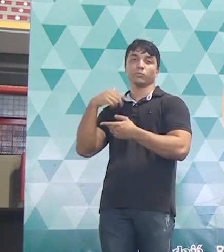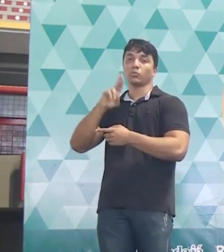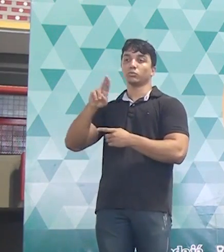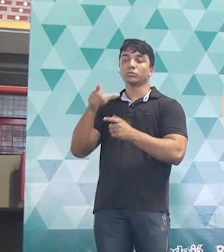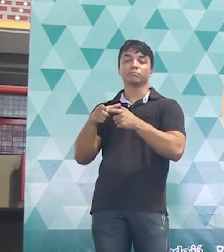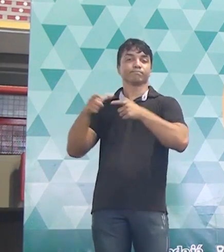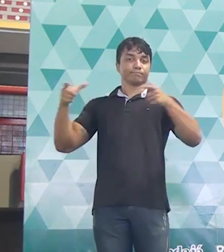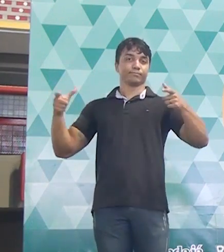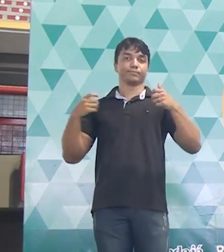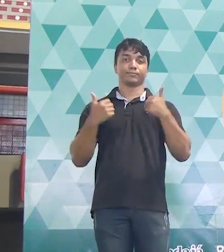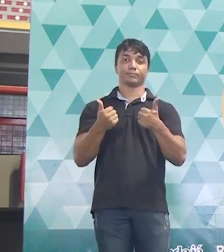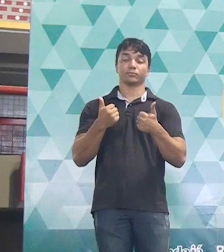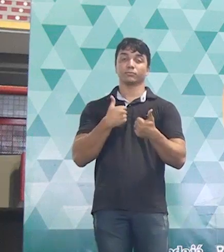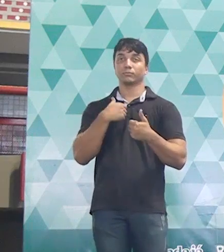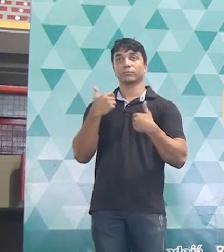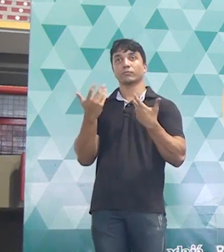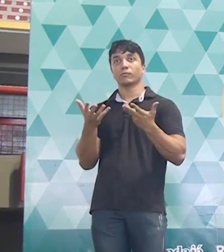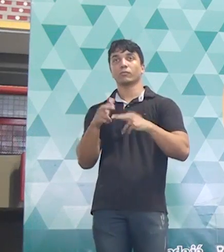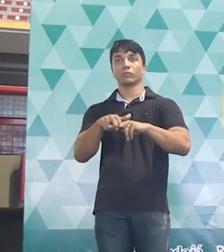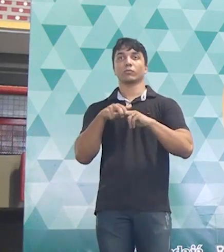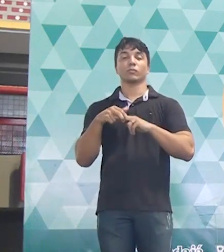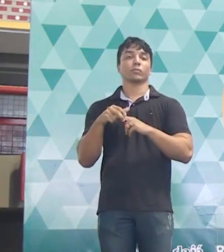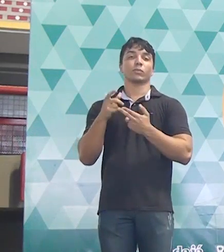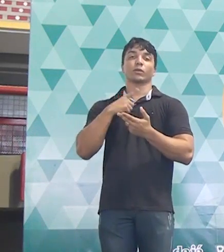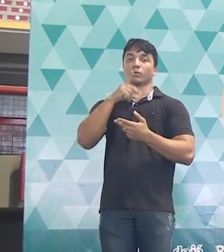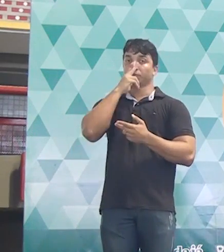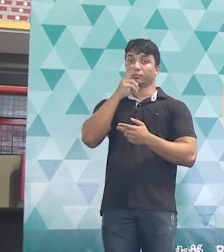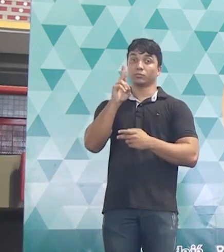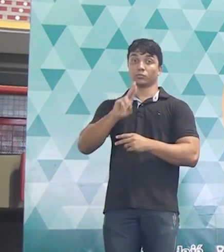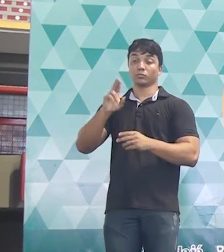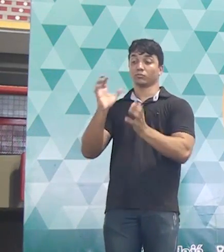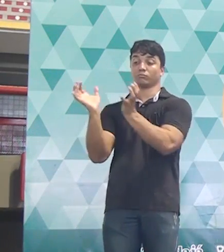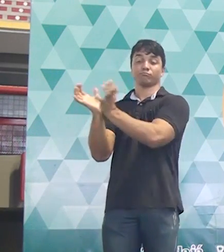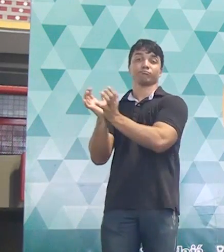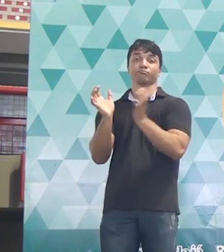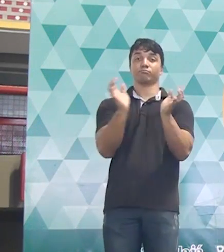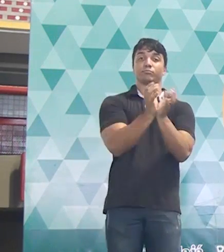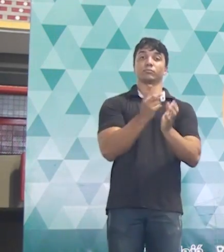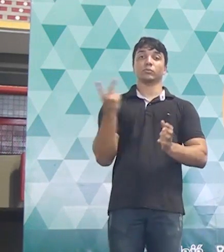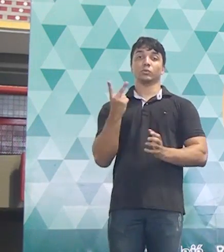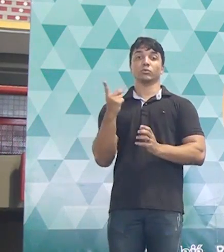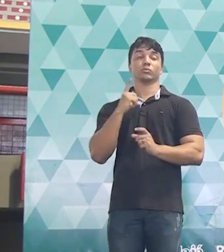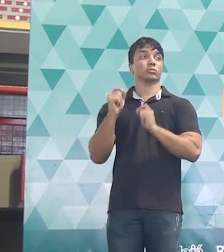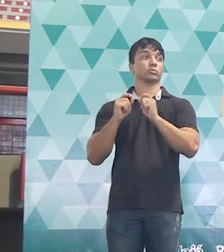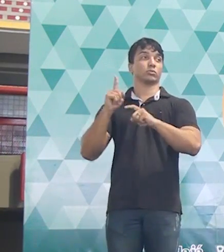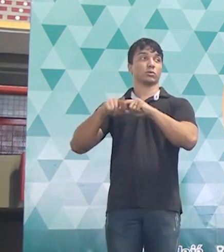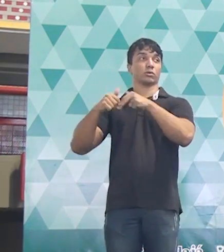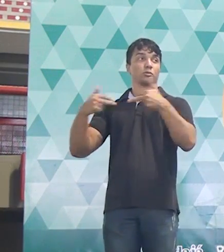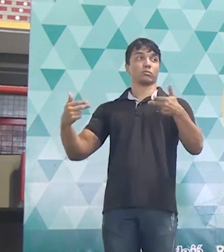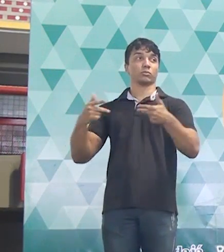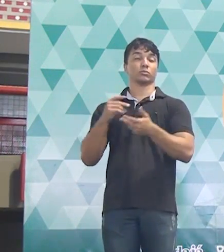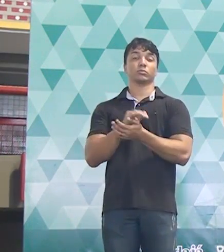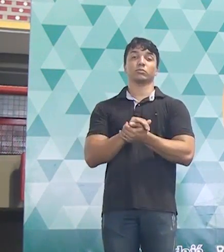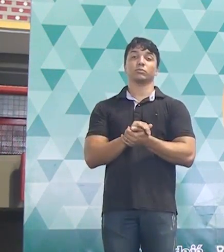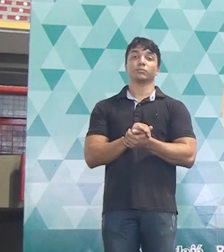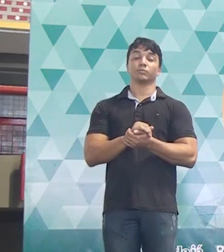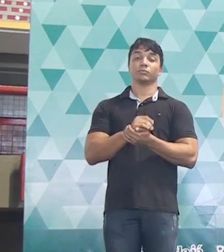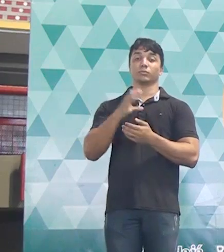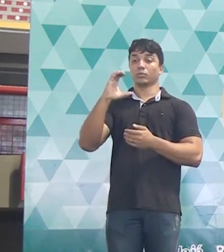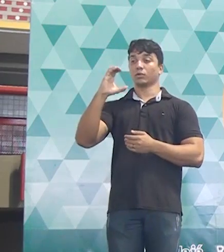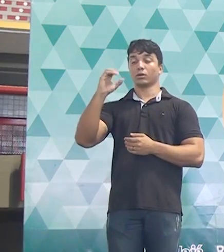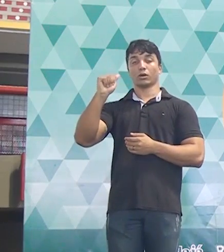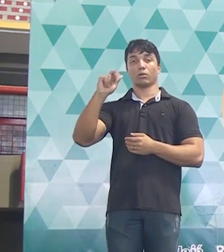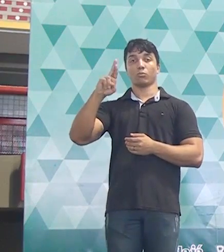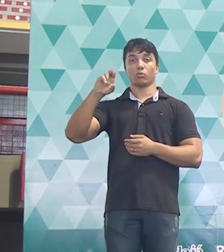utilizada. Então, a base para dividir as substâncias em orgânicas e inorgânicas é o elemento carbono. Hoje a nossa aula é